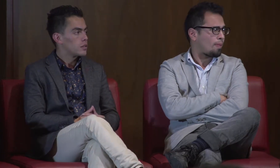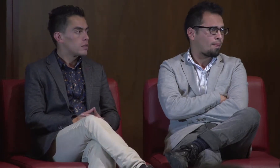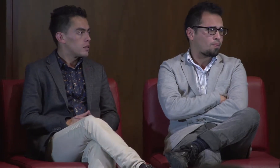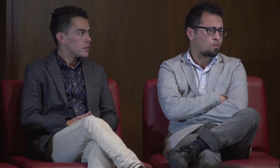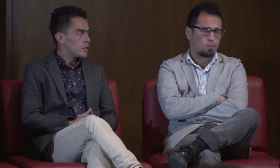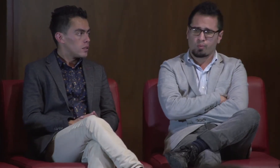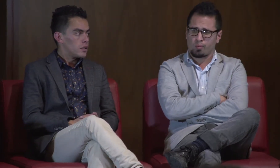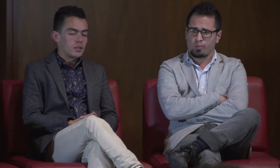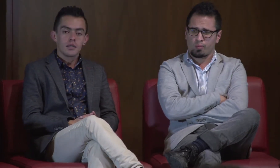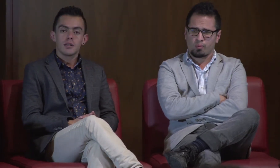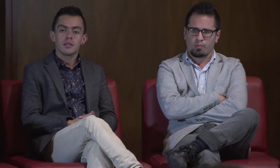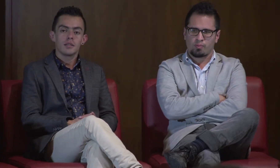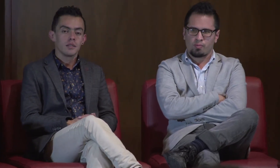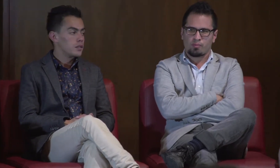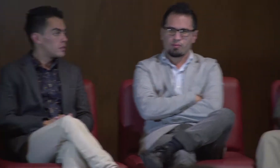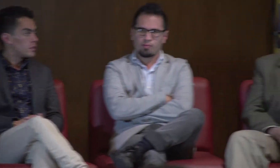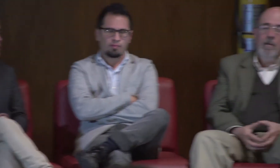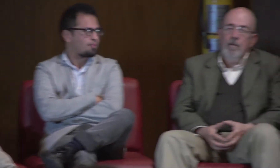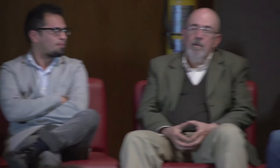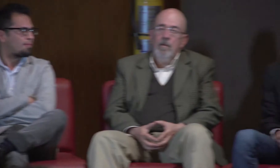de dar a entender.